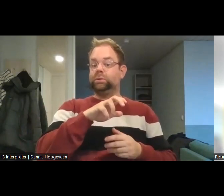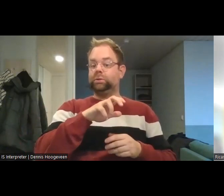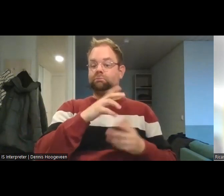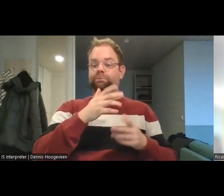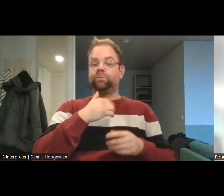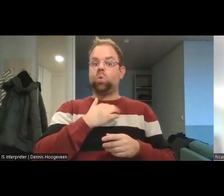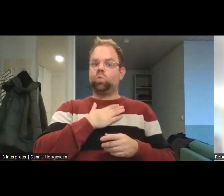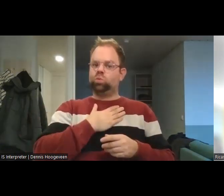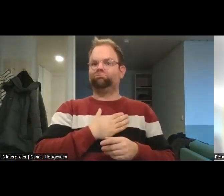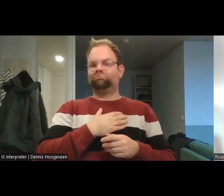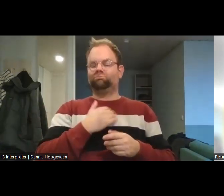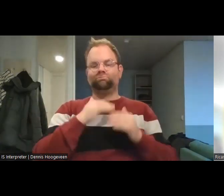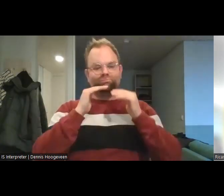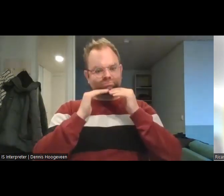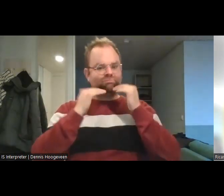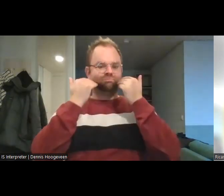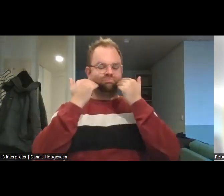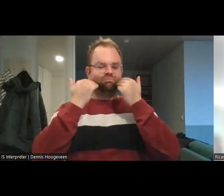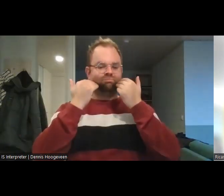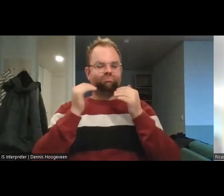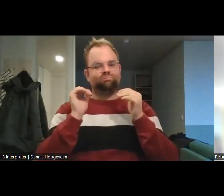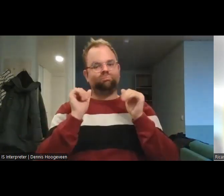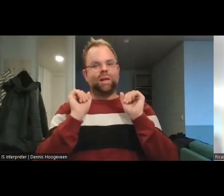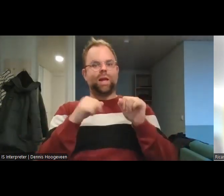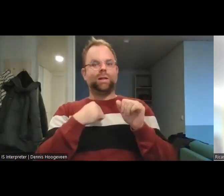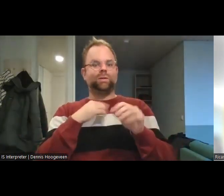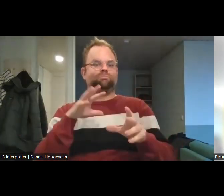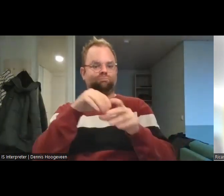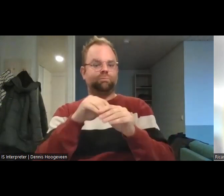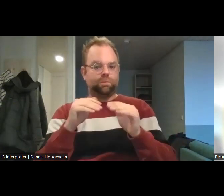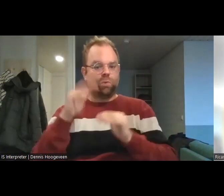je m'excuse, le son est mauvais.